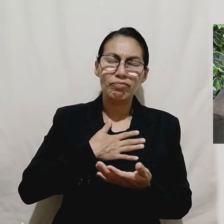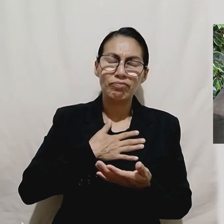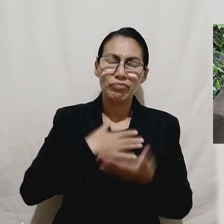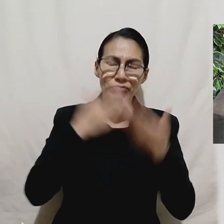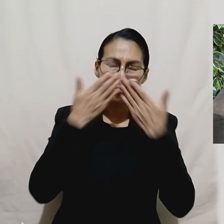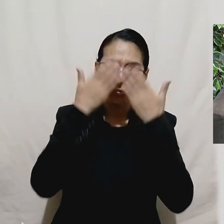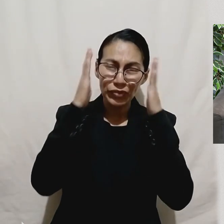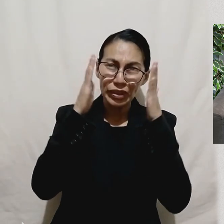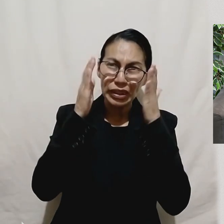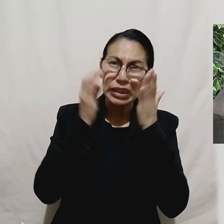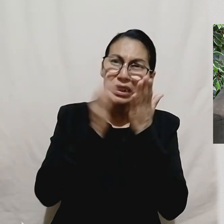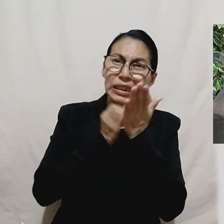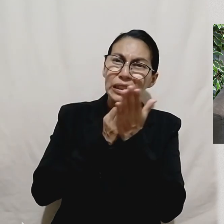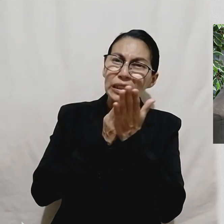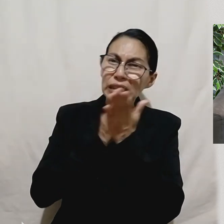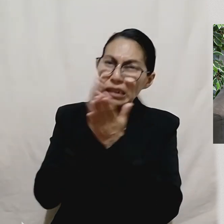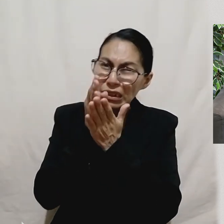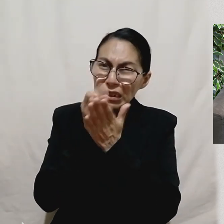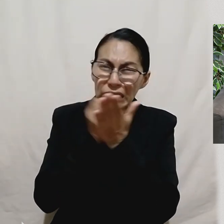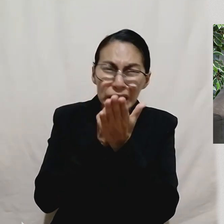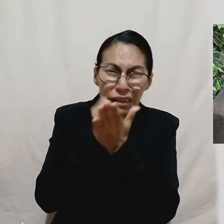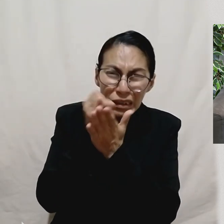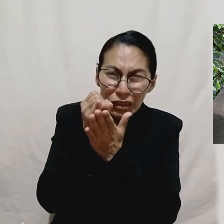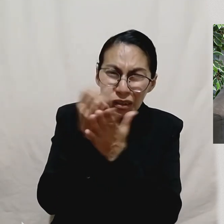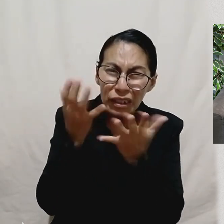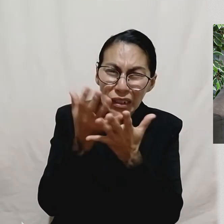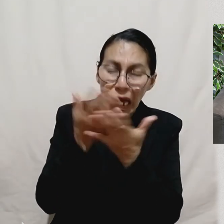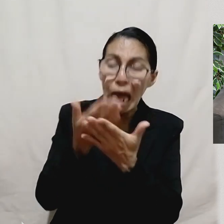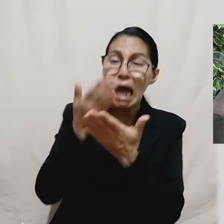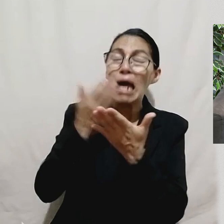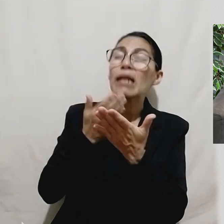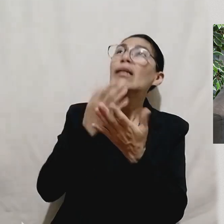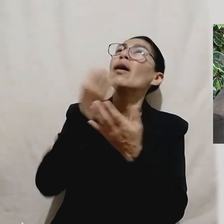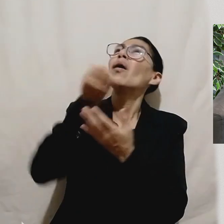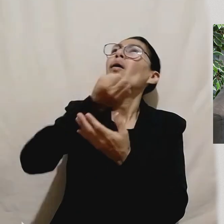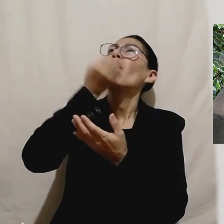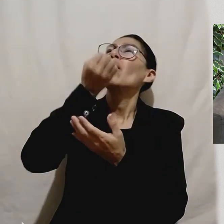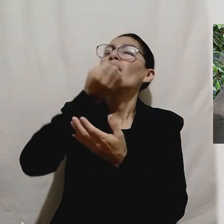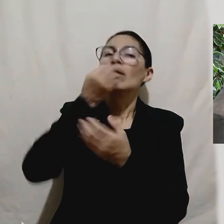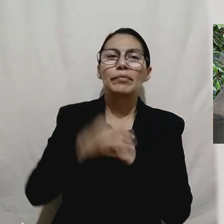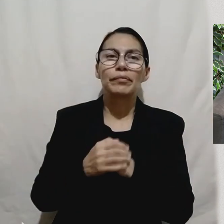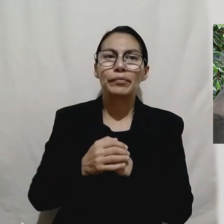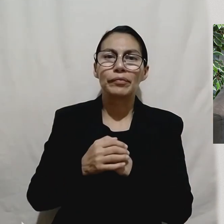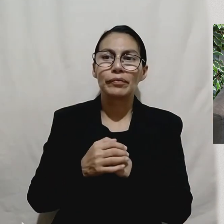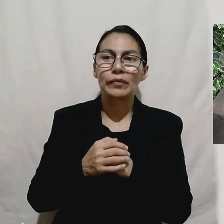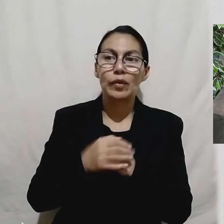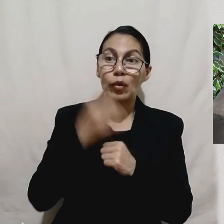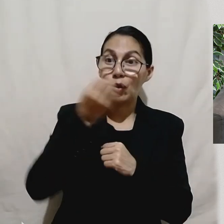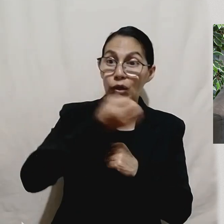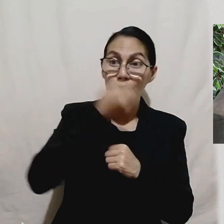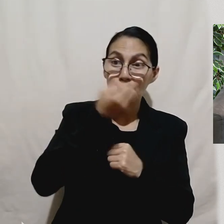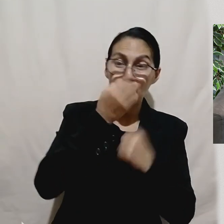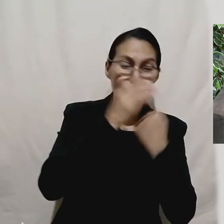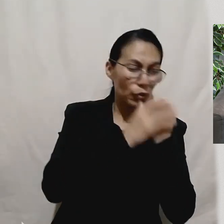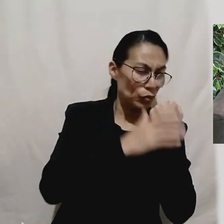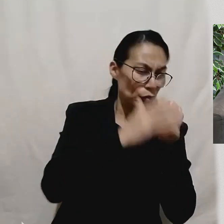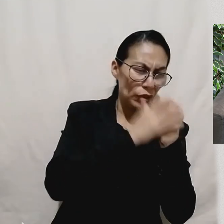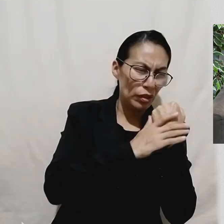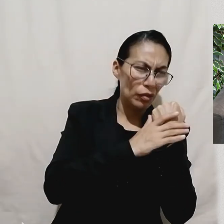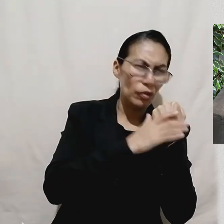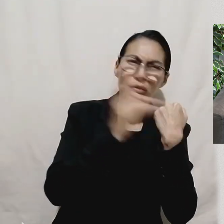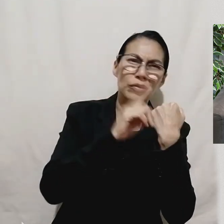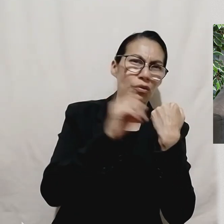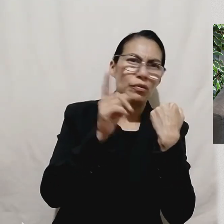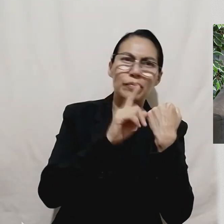principalmente pero algo que a mí me gusta mucho algo que me gusta mucho decir es que la oración para mí es como un consuelo es